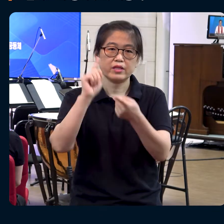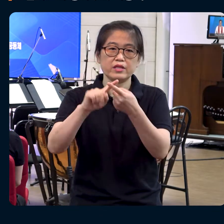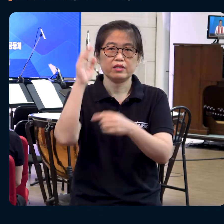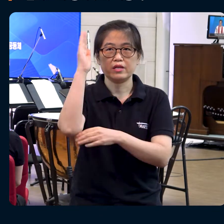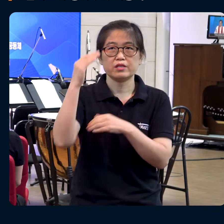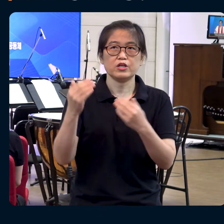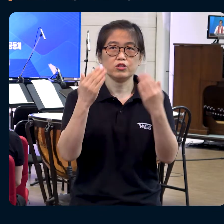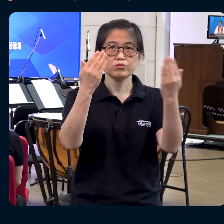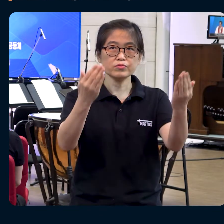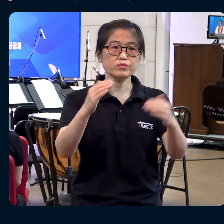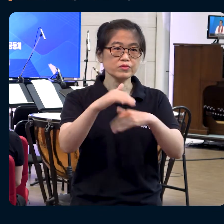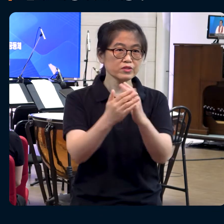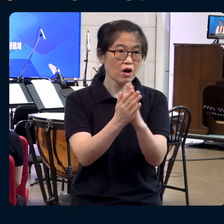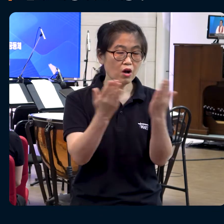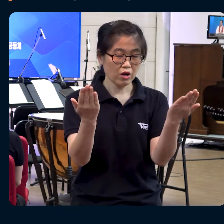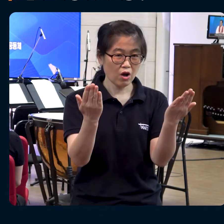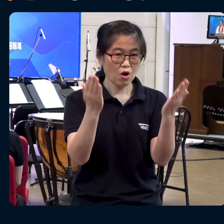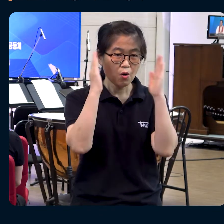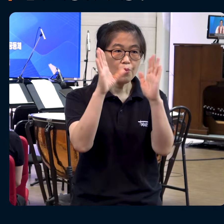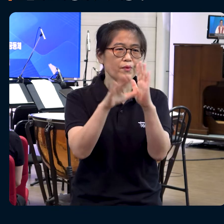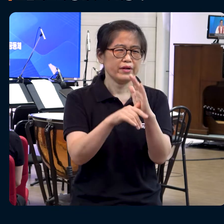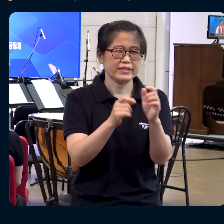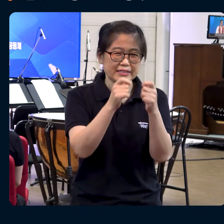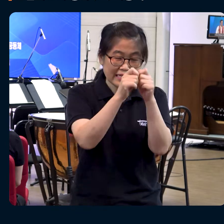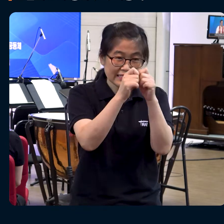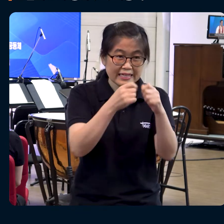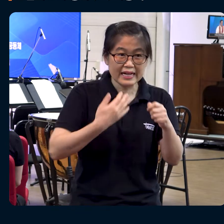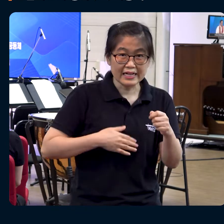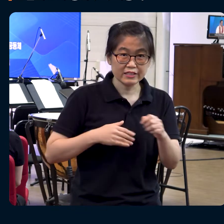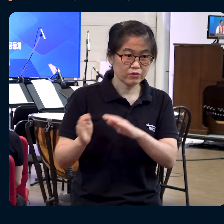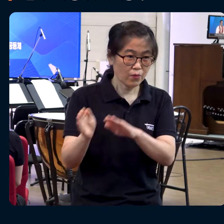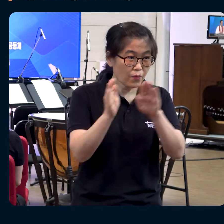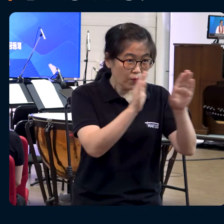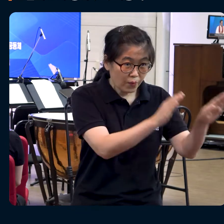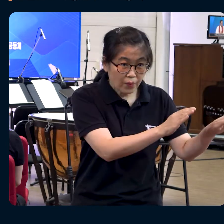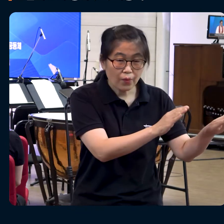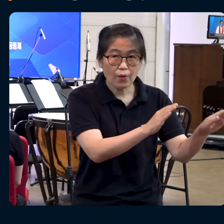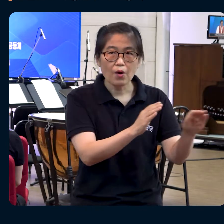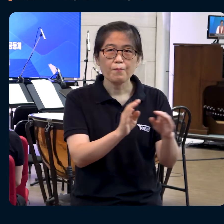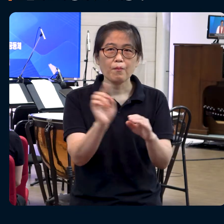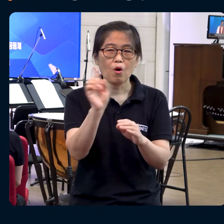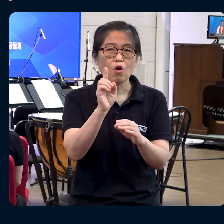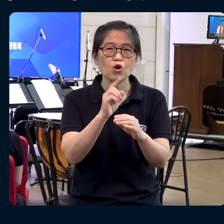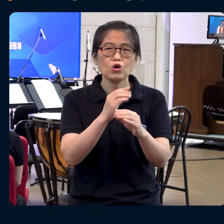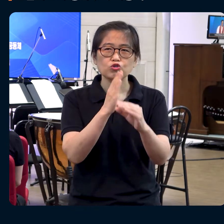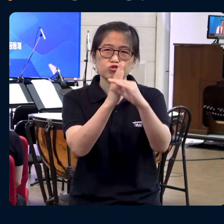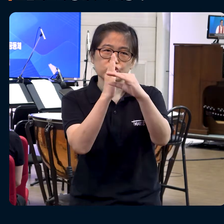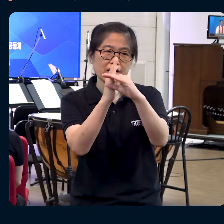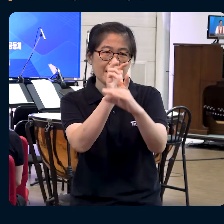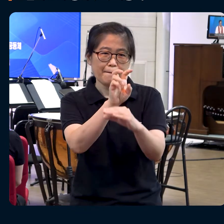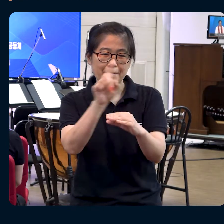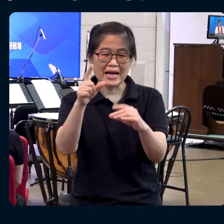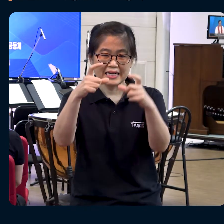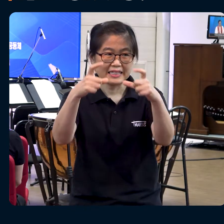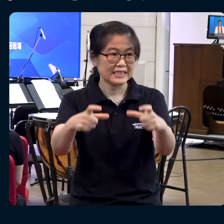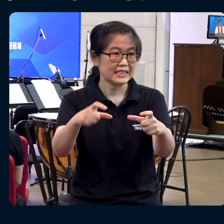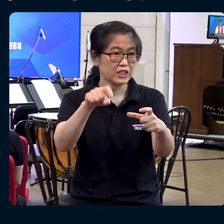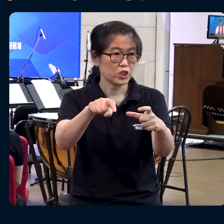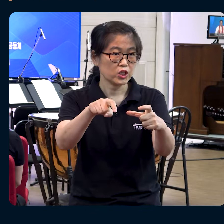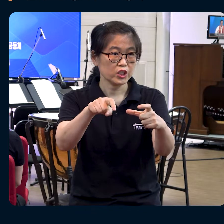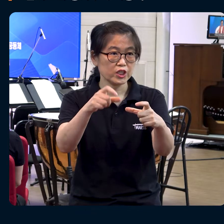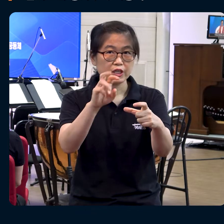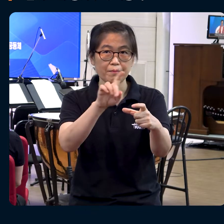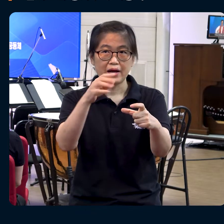나오는지는 나중에 성경 공부 때 하기로 하시고, 오늘 우리가 봐야 될 중요한 데는 중간에 있는 마리입니다.